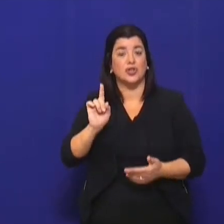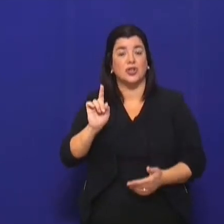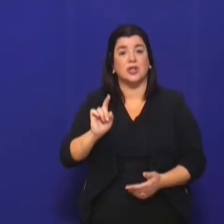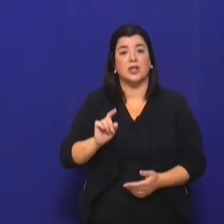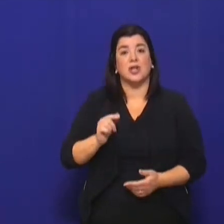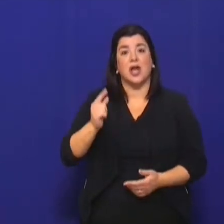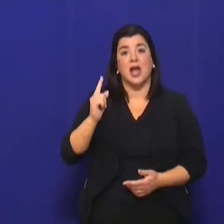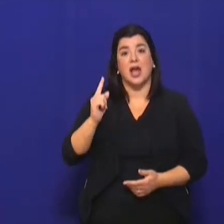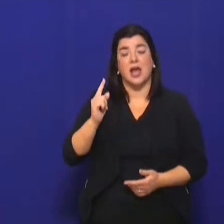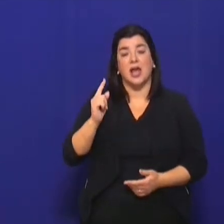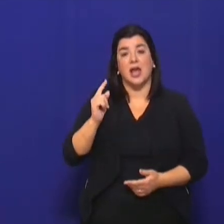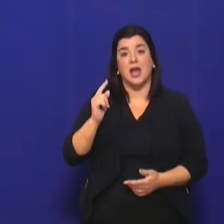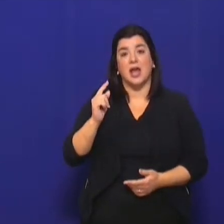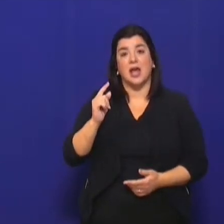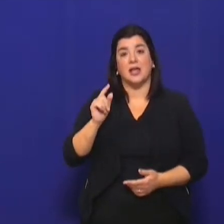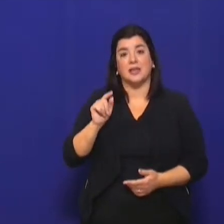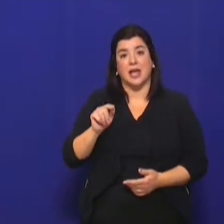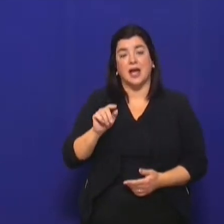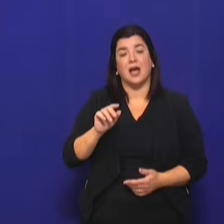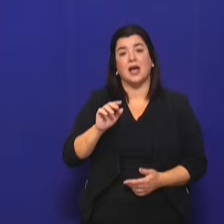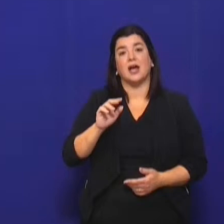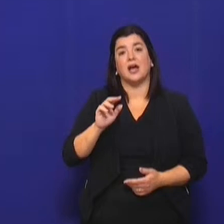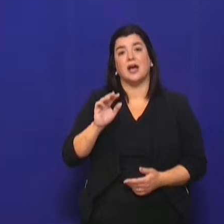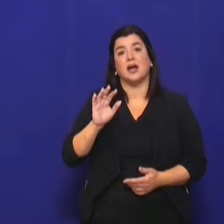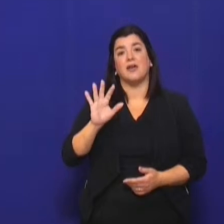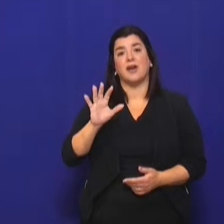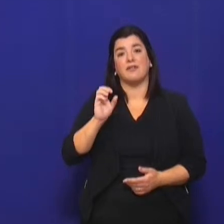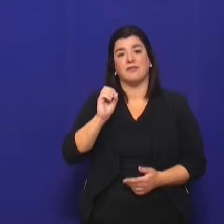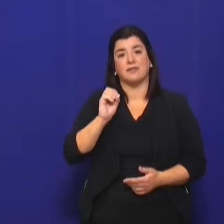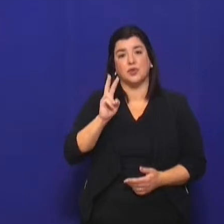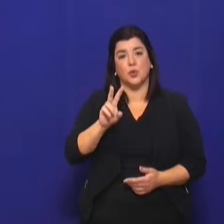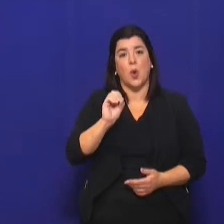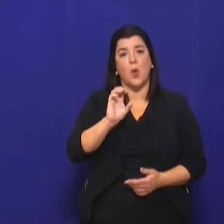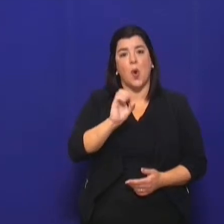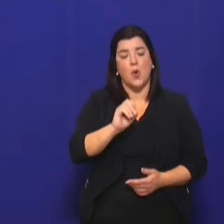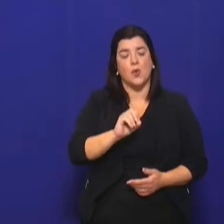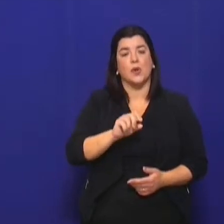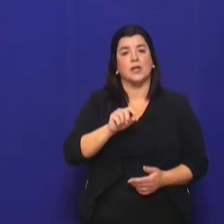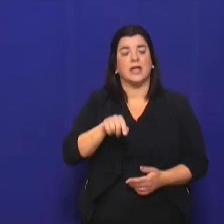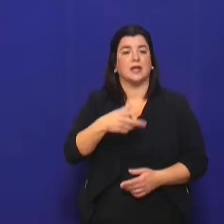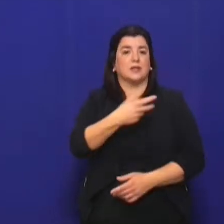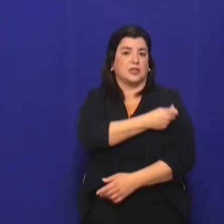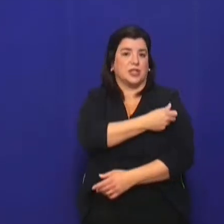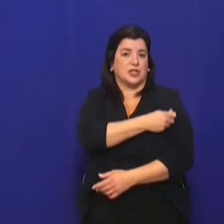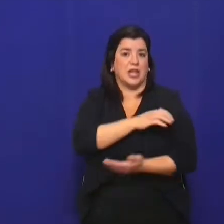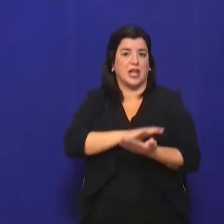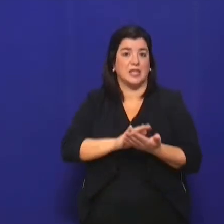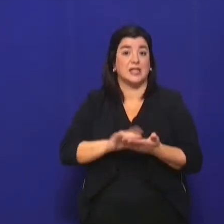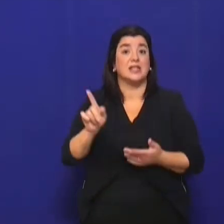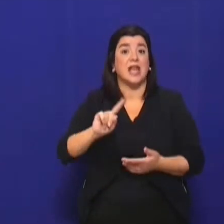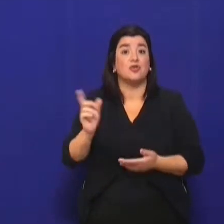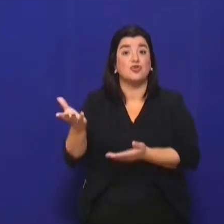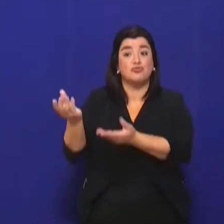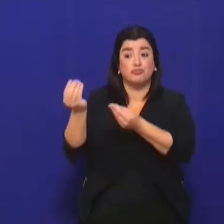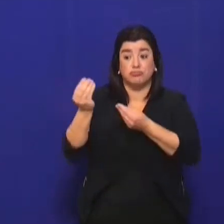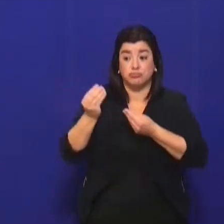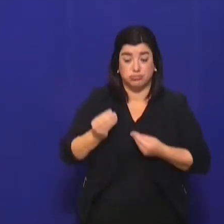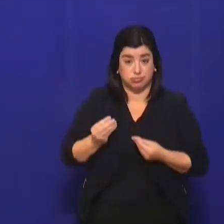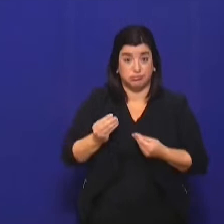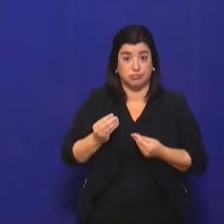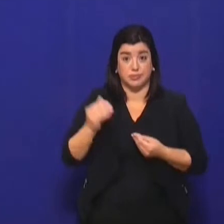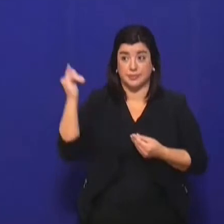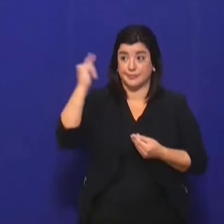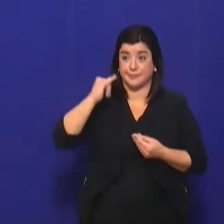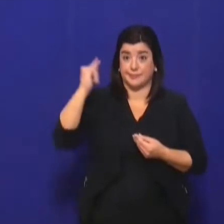13,200 doses. Dawn huma propju dawk id-dożi kollha li aħna qegħdin nirċievu biex bħalma